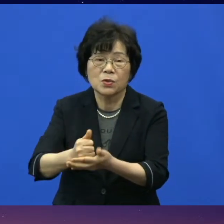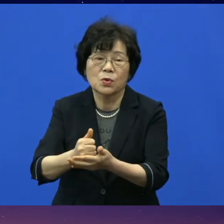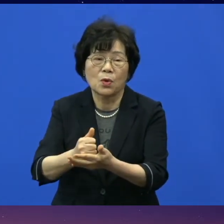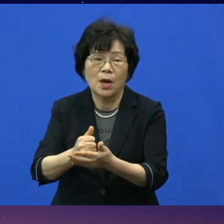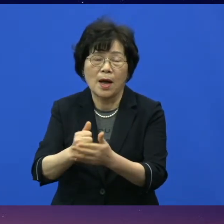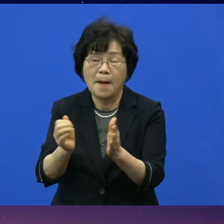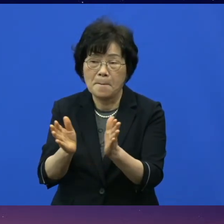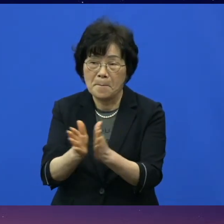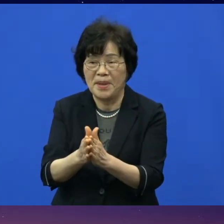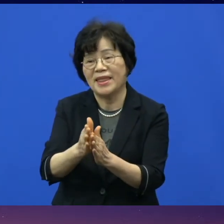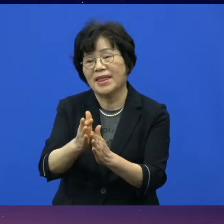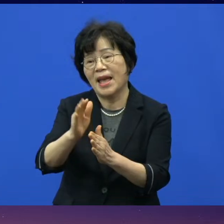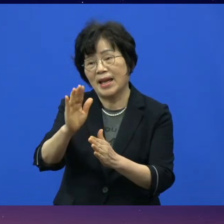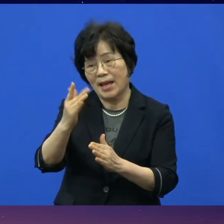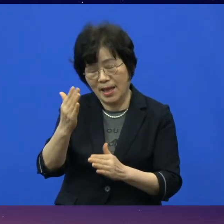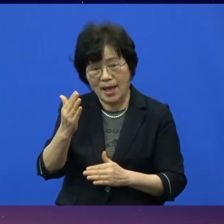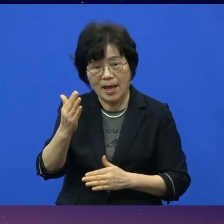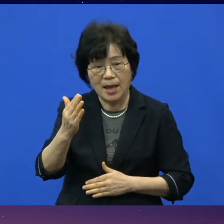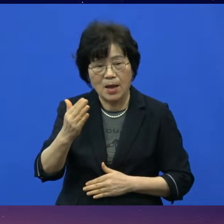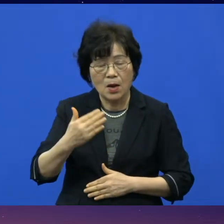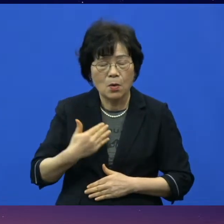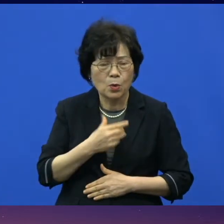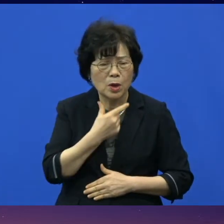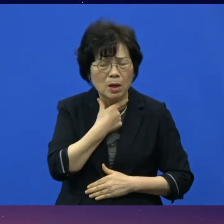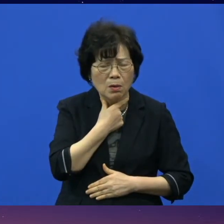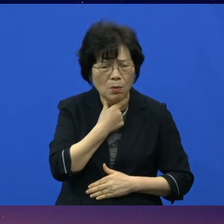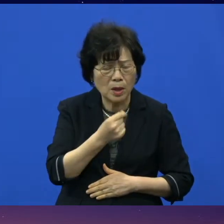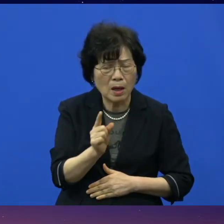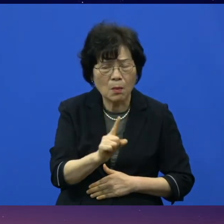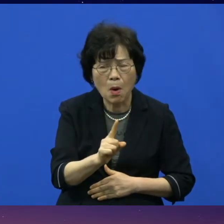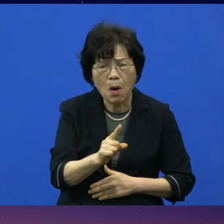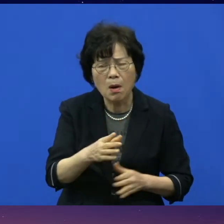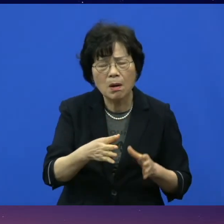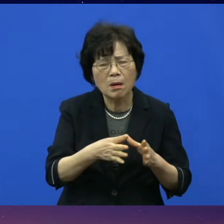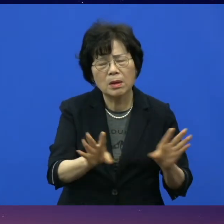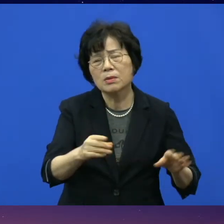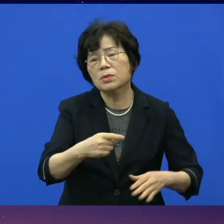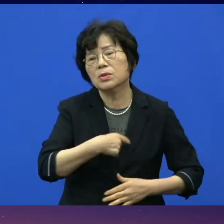근데 여러분, 우리는 어때요? 깨어지기를 원하지 않습니다.